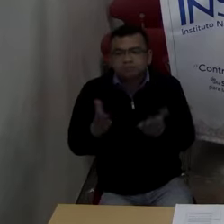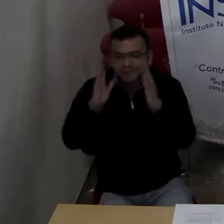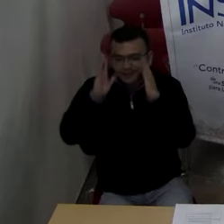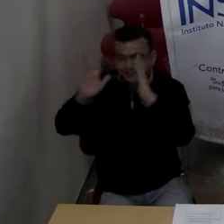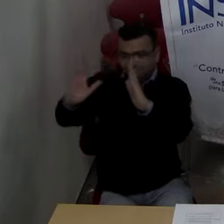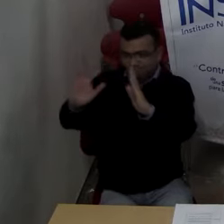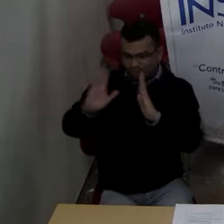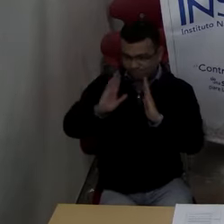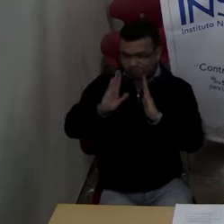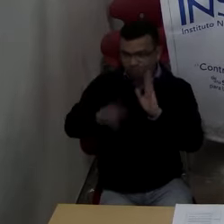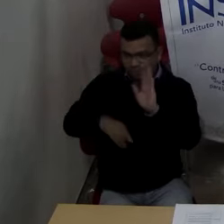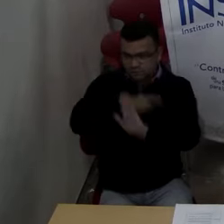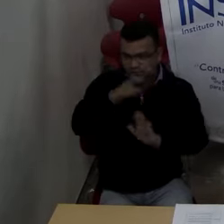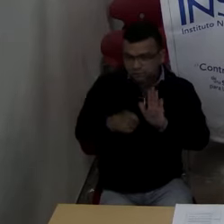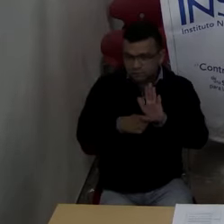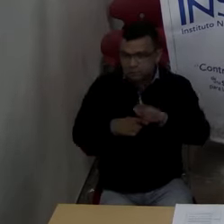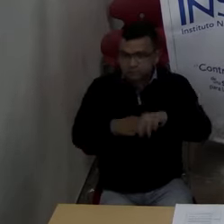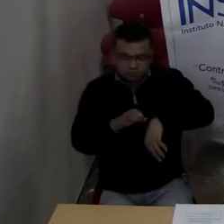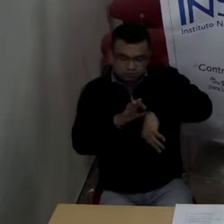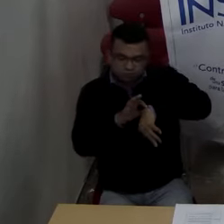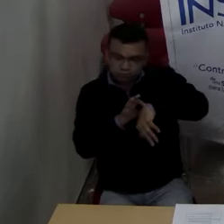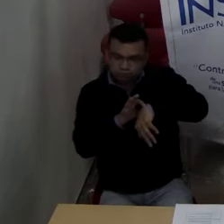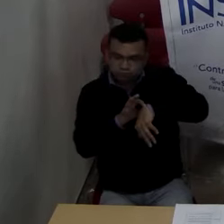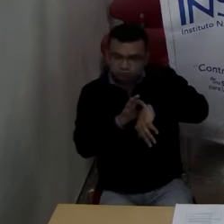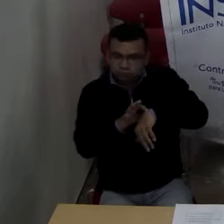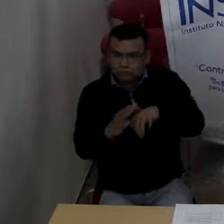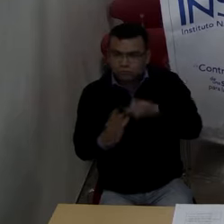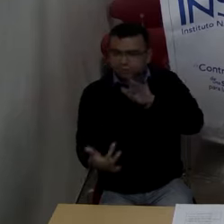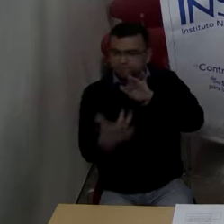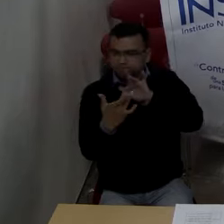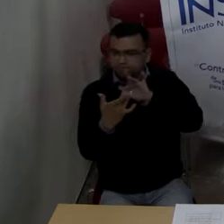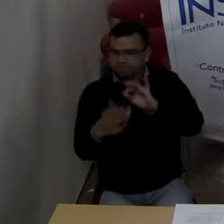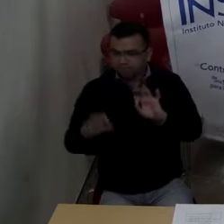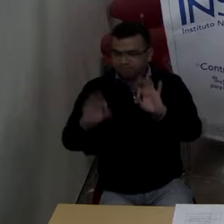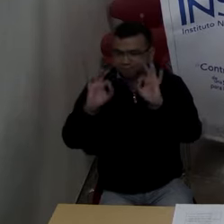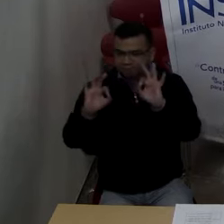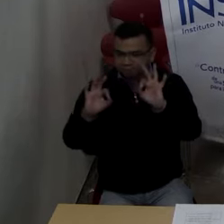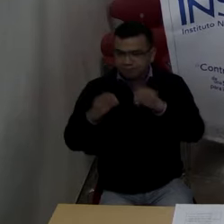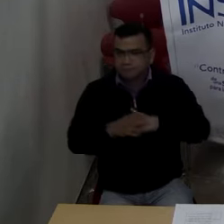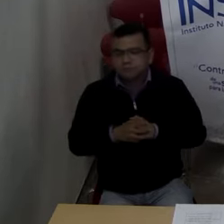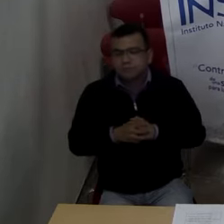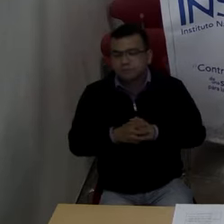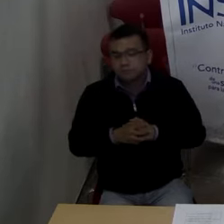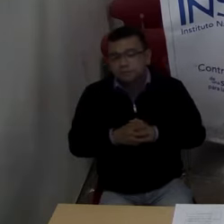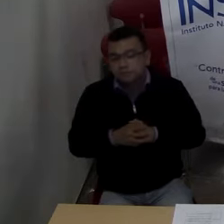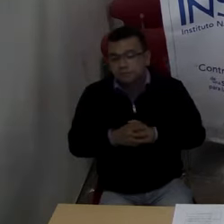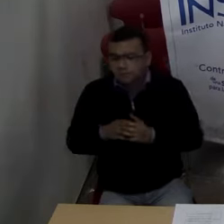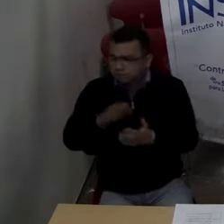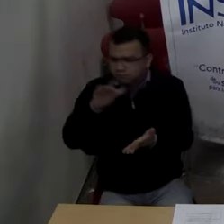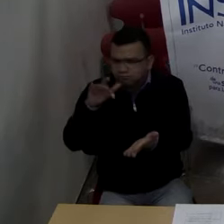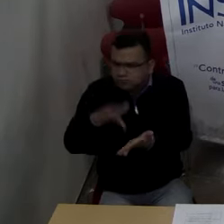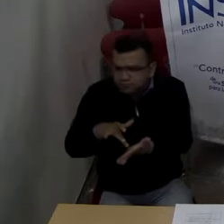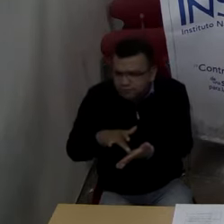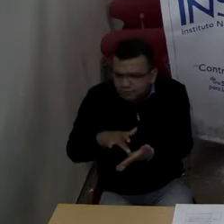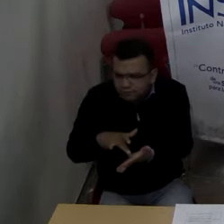En esta asistencia médica oportuna también nosotros tenemos responsabilidad. ¿Por